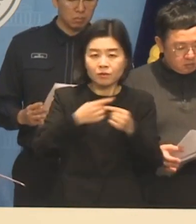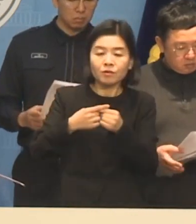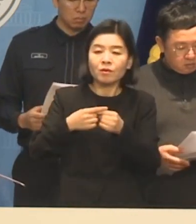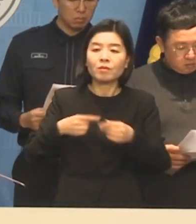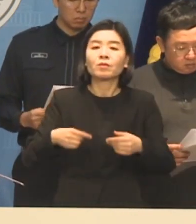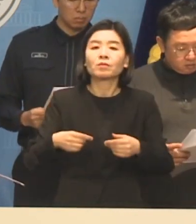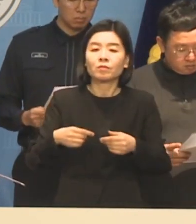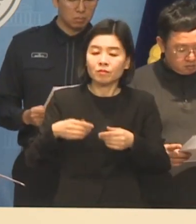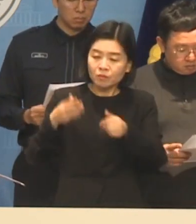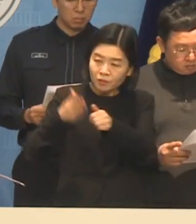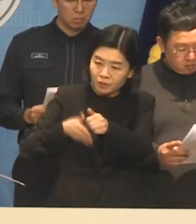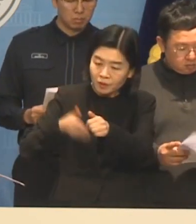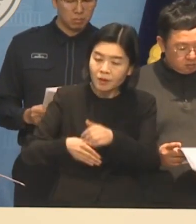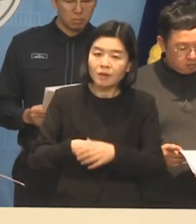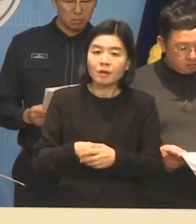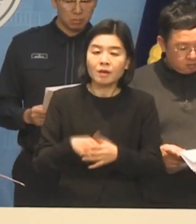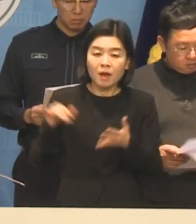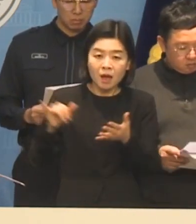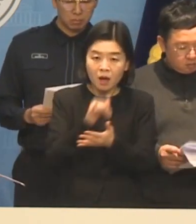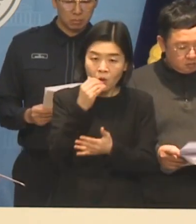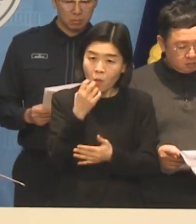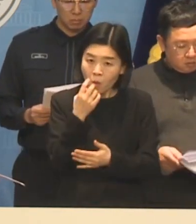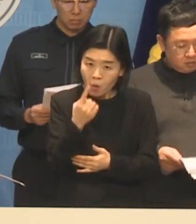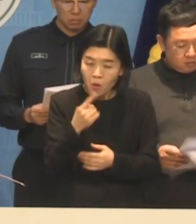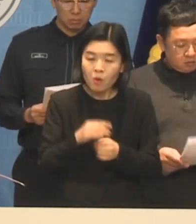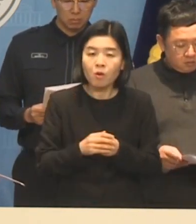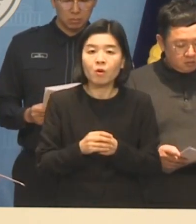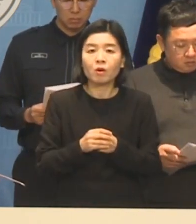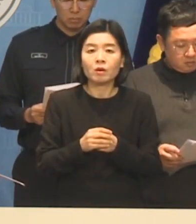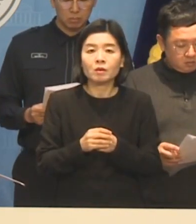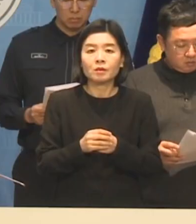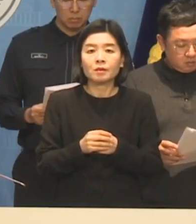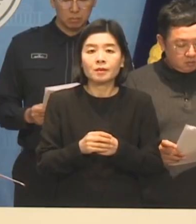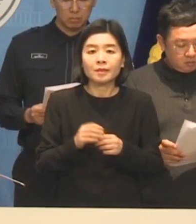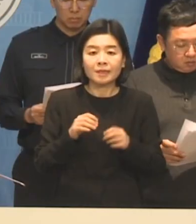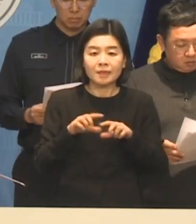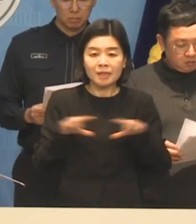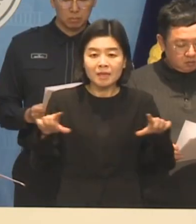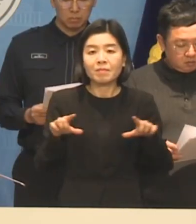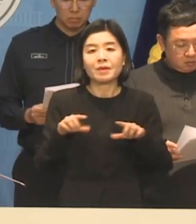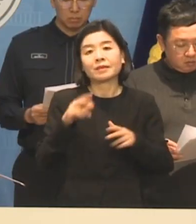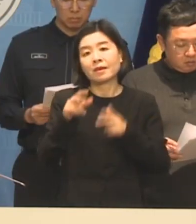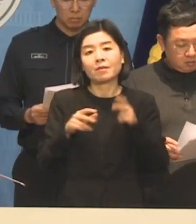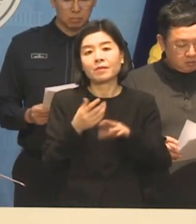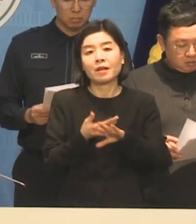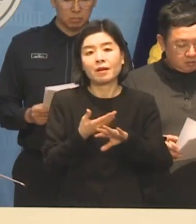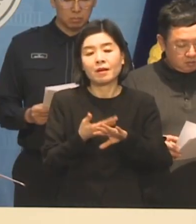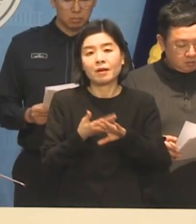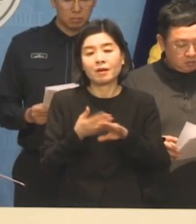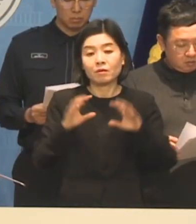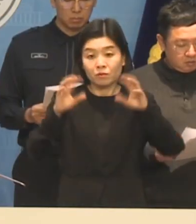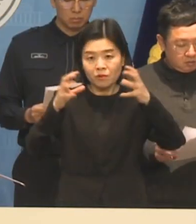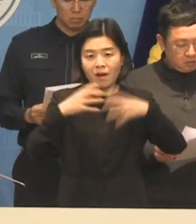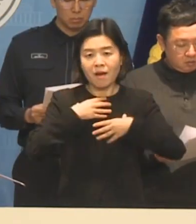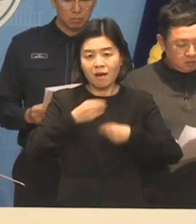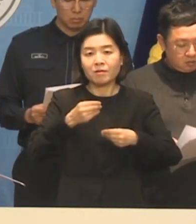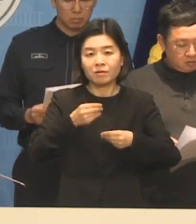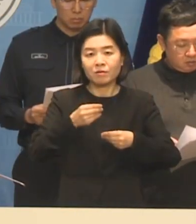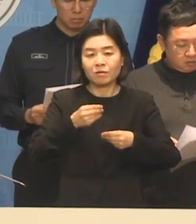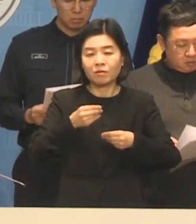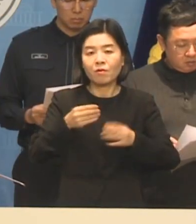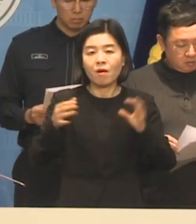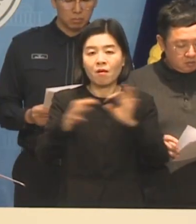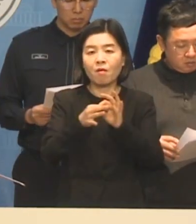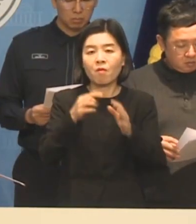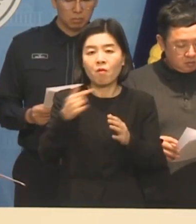합니다. 항공보안은 단순한 산업의 문제가 아니라 국가의 안전과 직결된 중대한